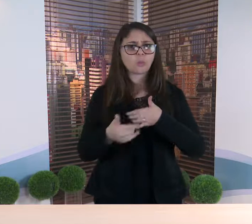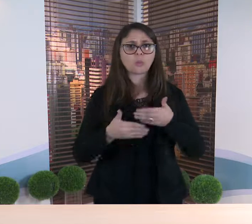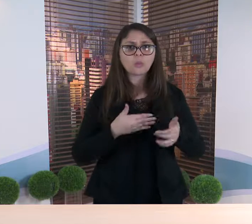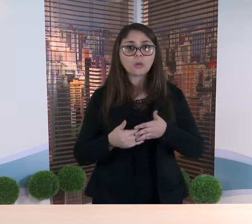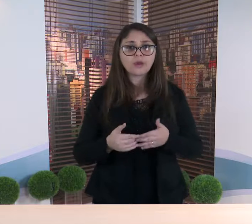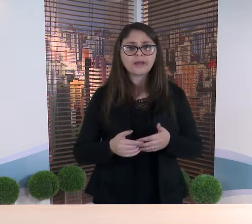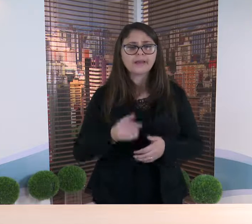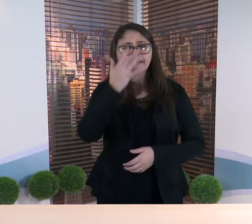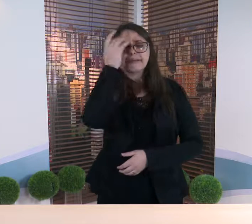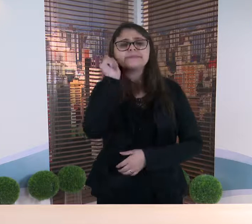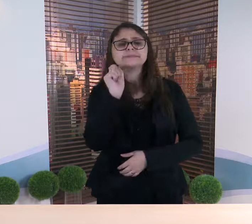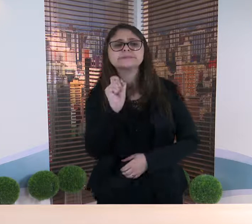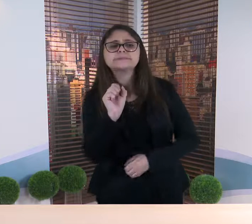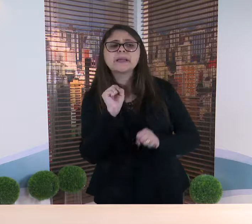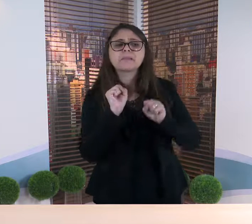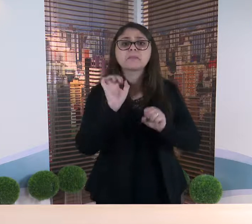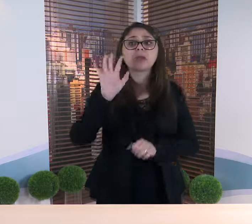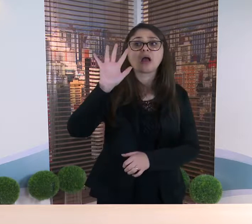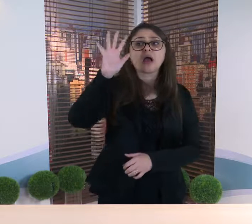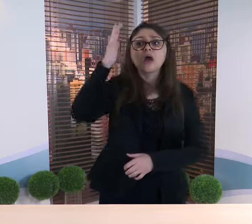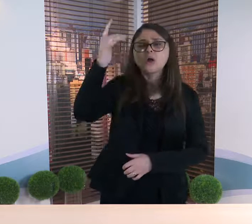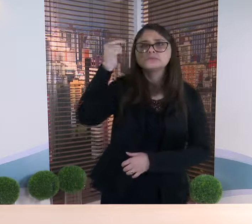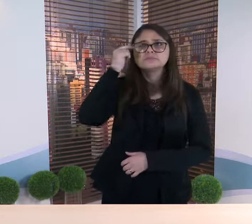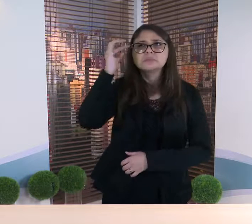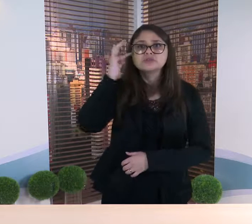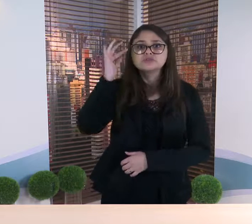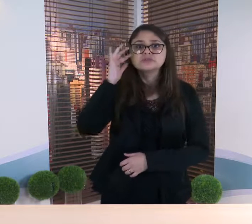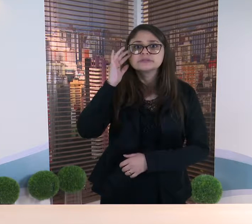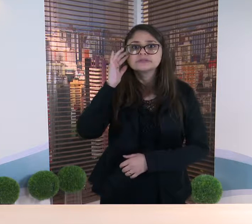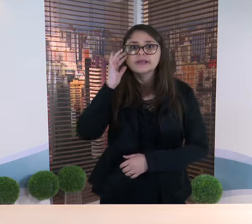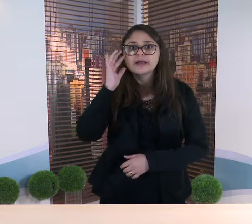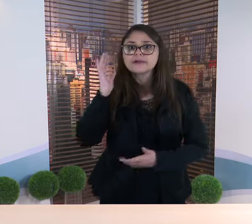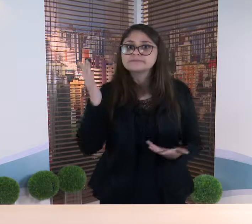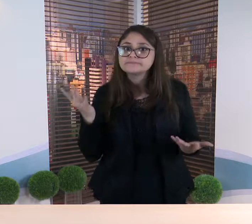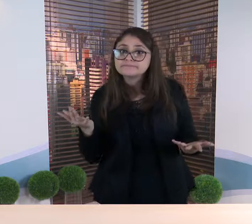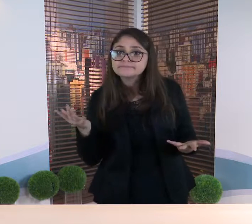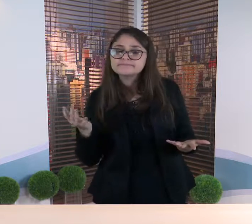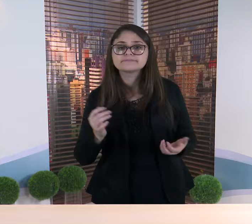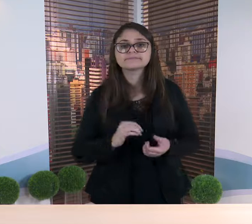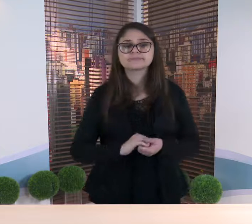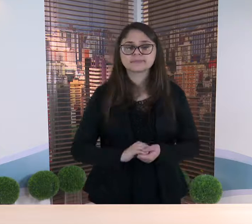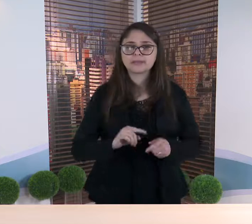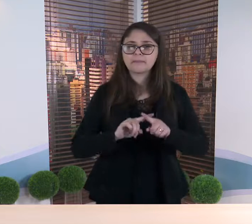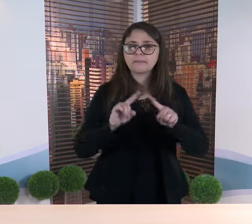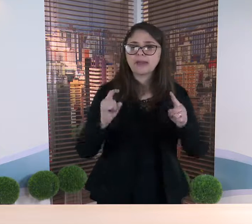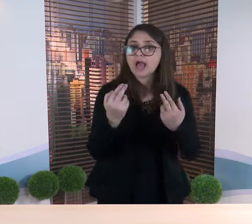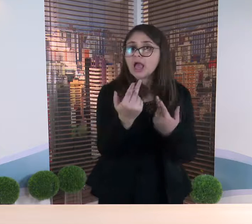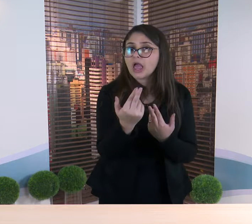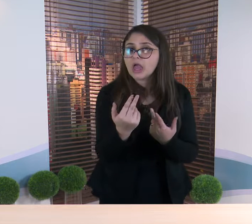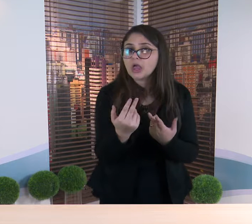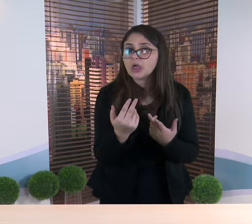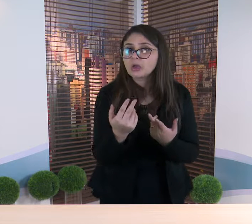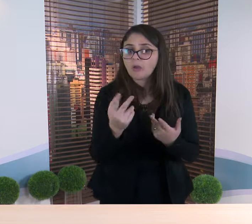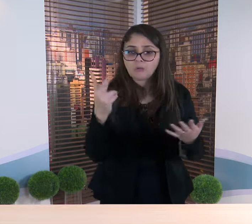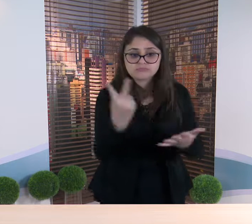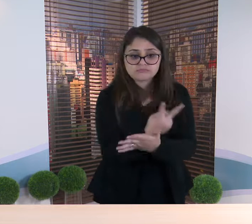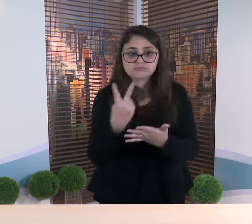Quem de nós pode imaginar o que virá em seguida? Mas do mesmo modo que as provações nessa vida passageiras